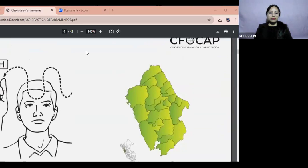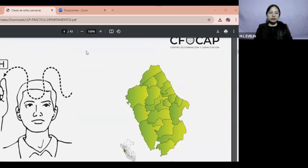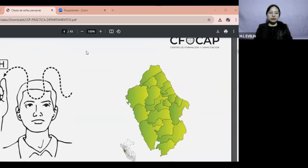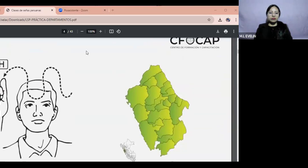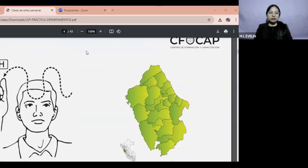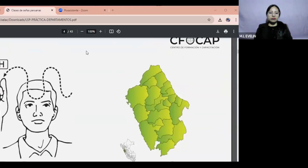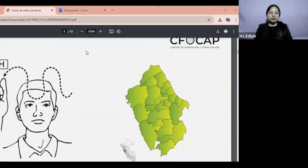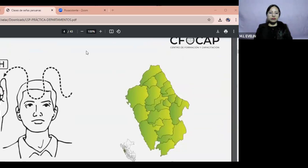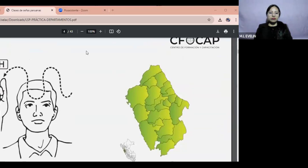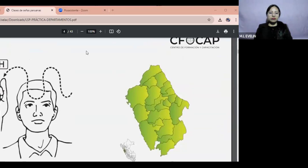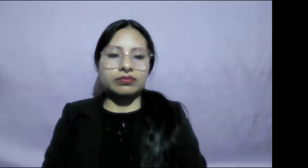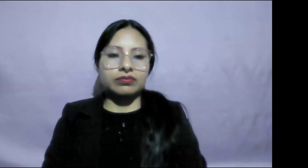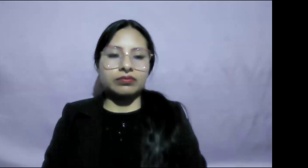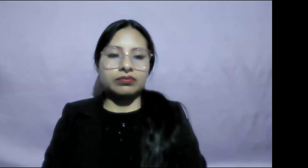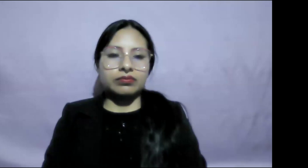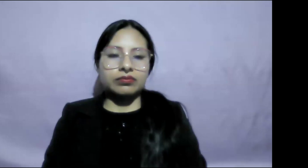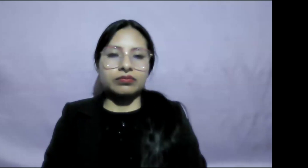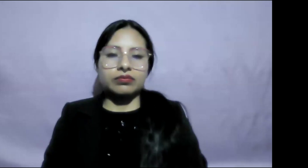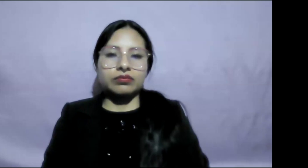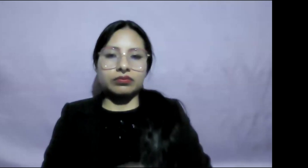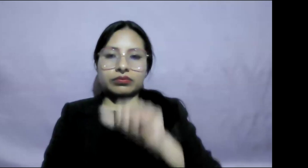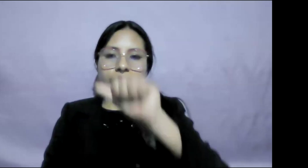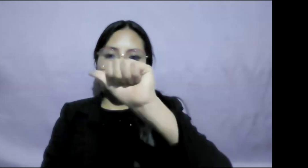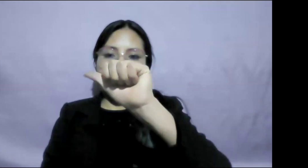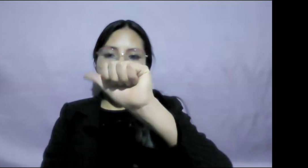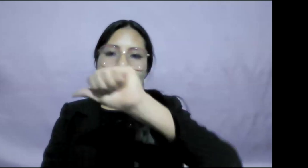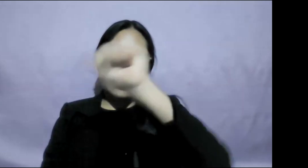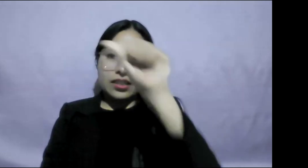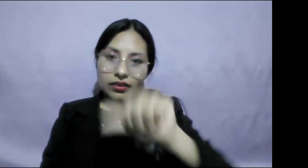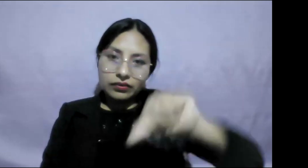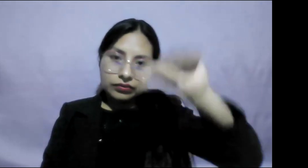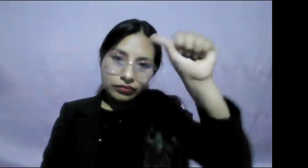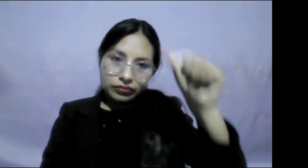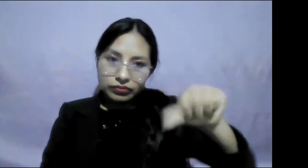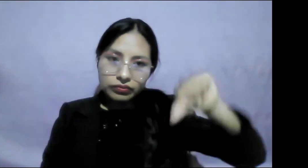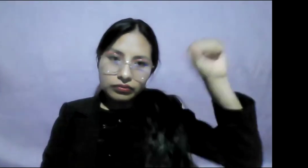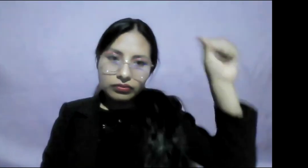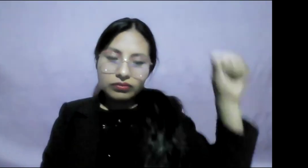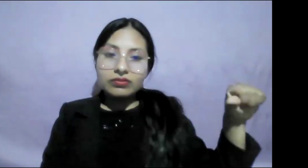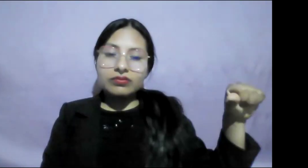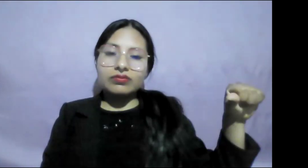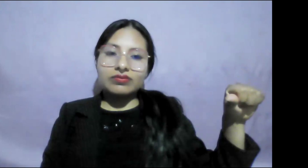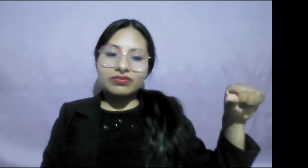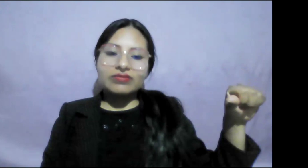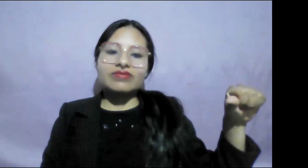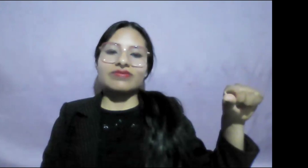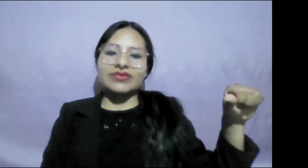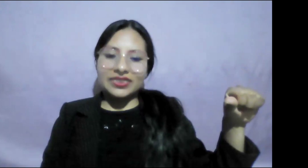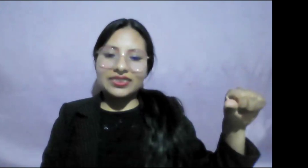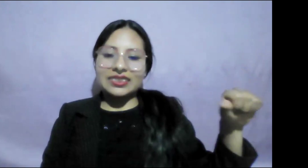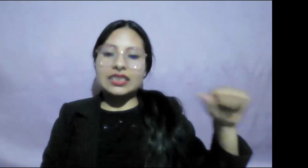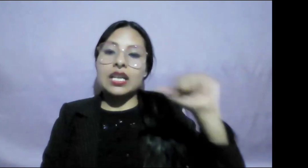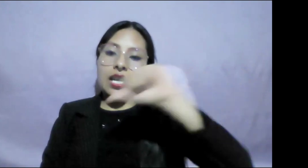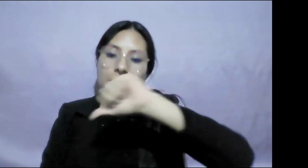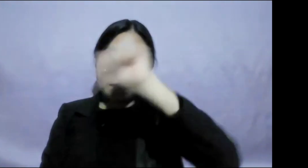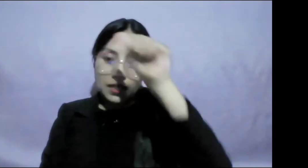aunque también se configura con la letra a pero es un tanto distinto sí es a sí por los